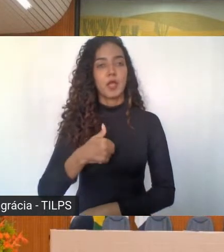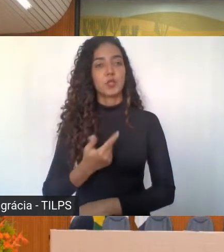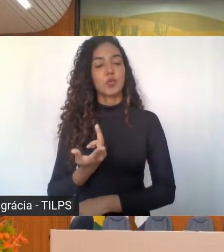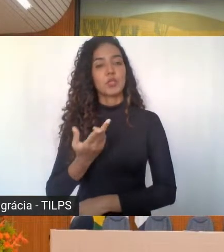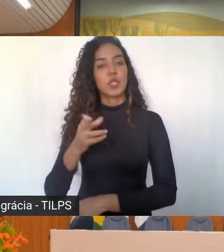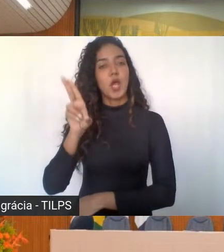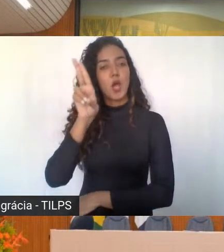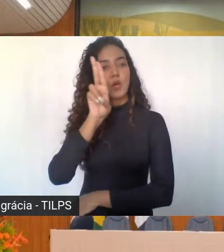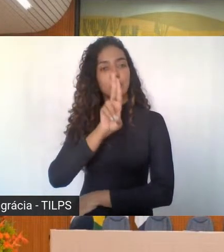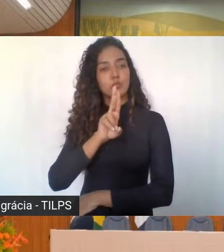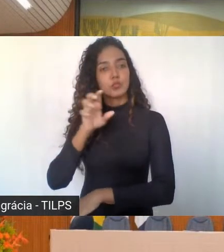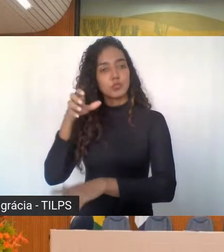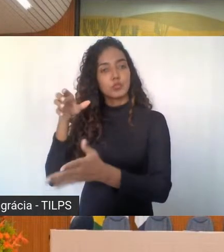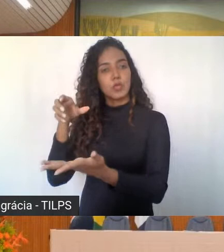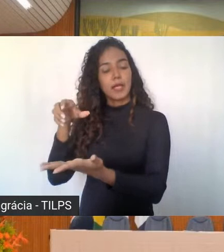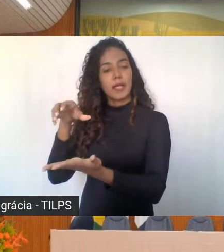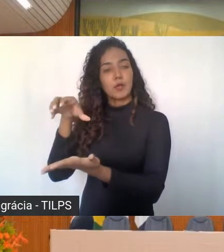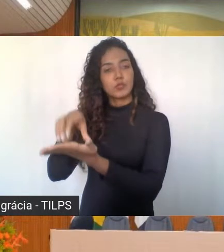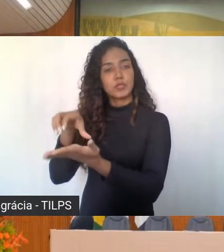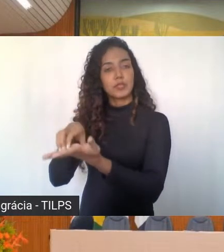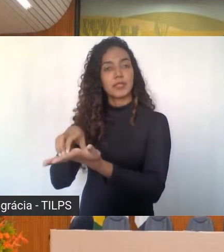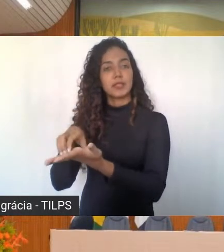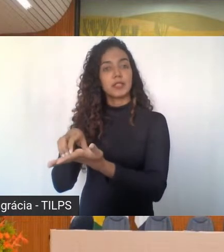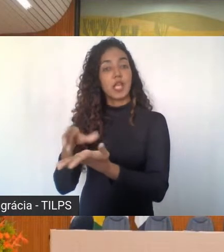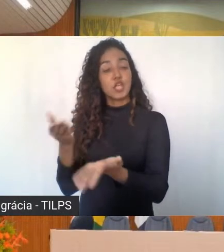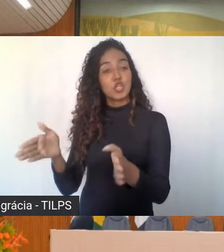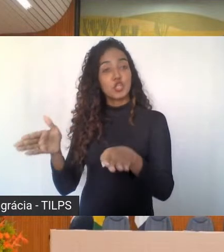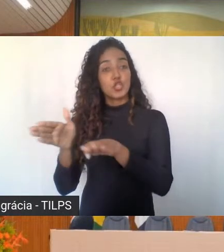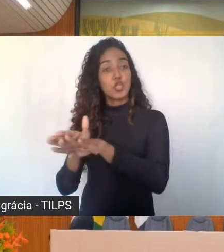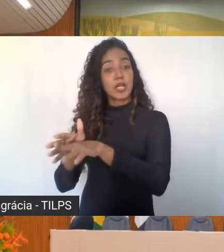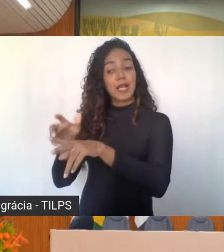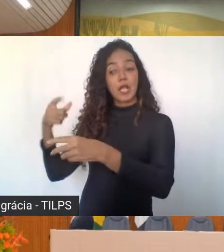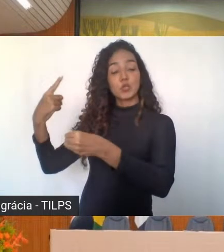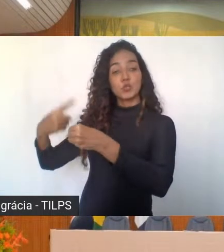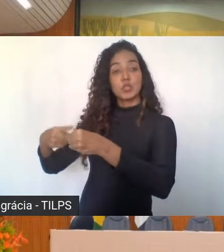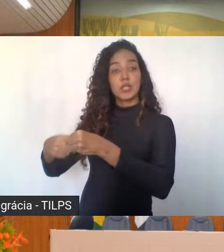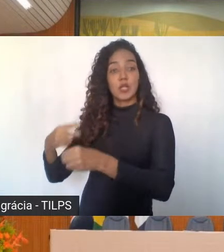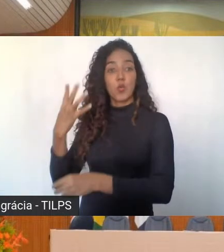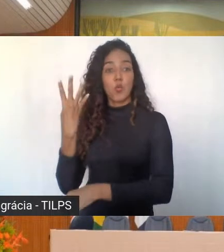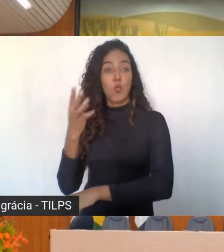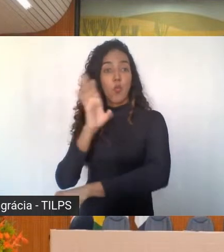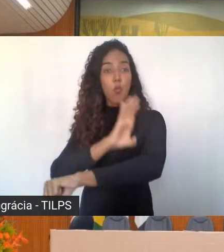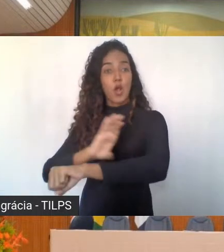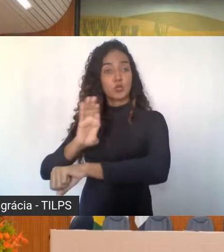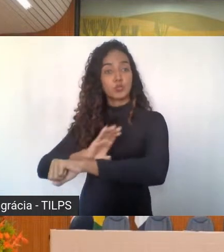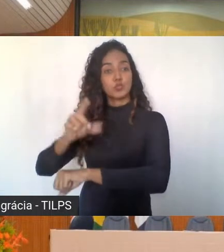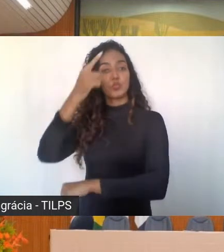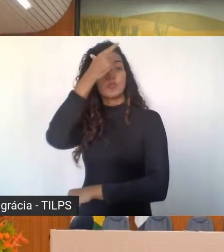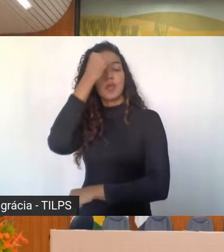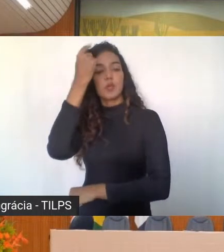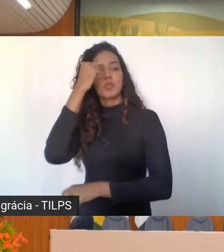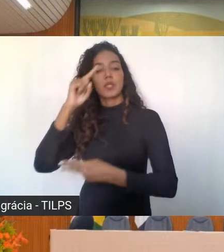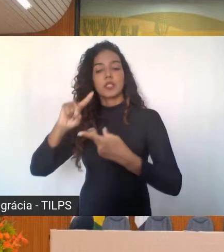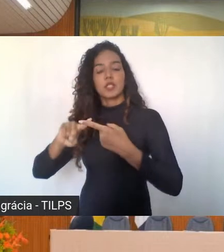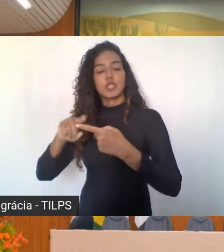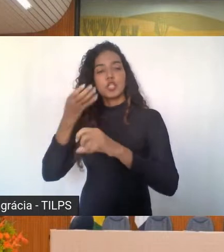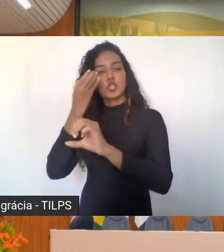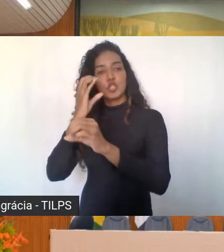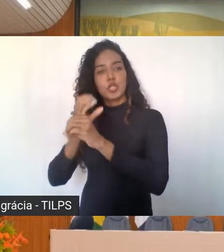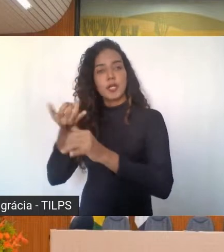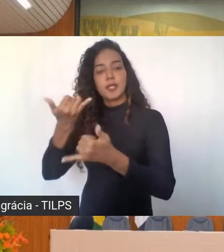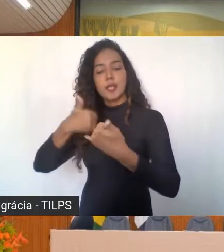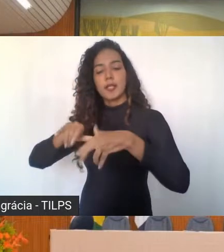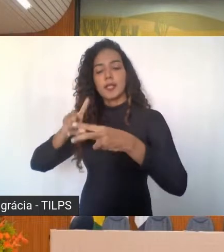chega no Agreste Pernambucano com 4 cursos de graduação, Engenharia Química, Engenharia